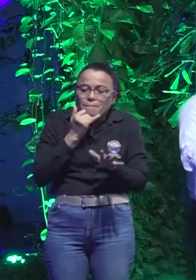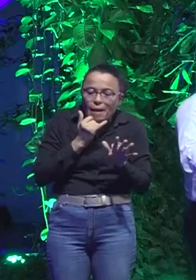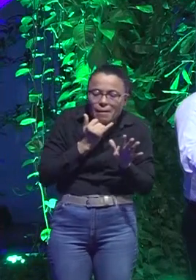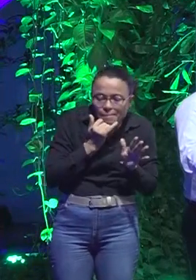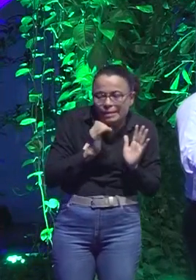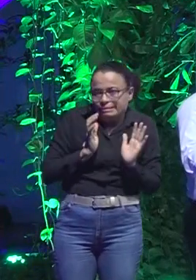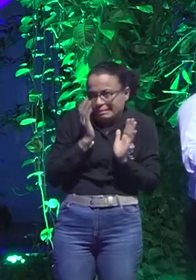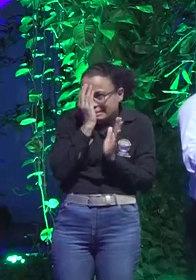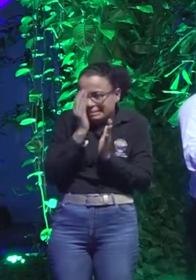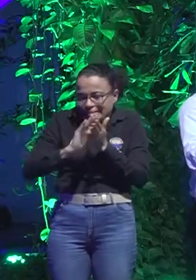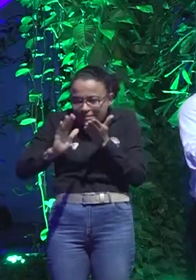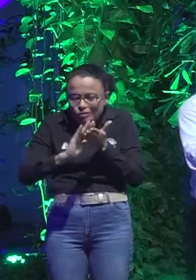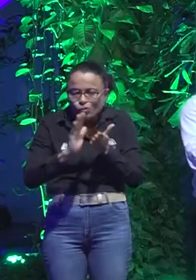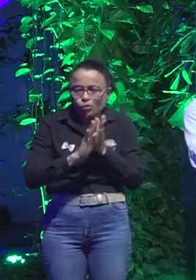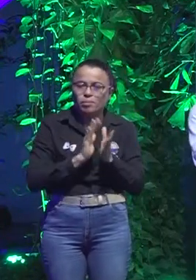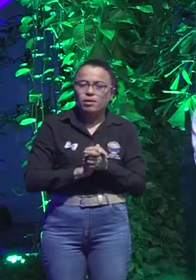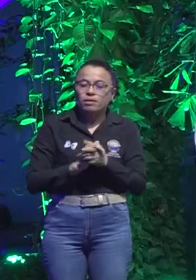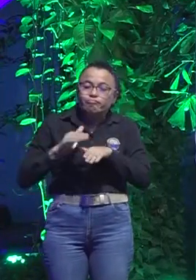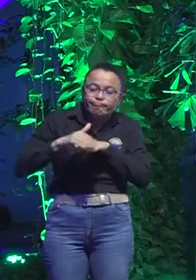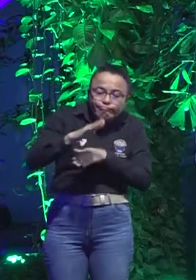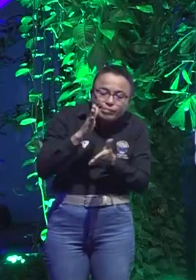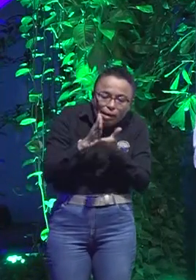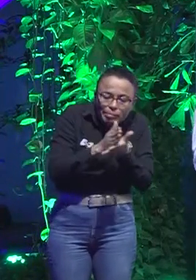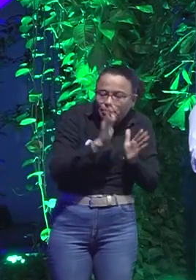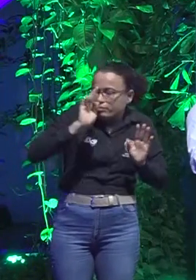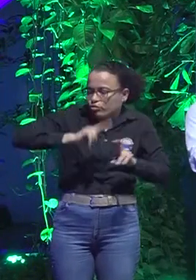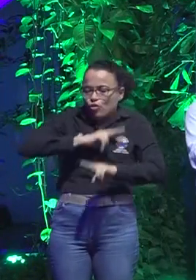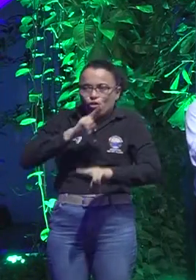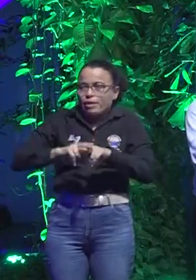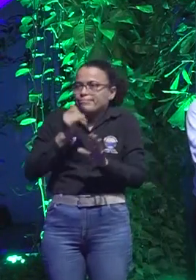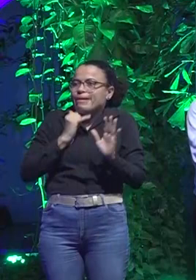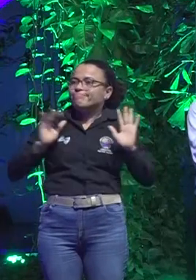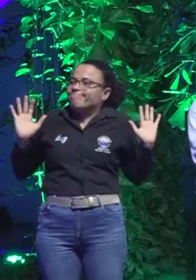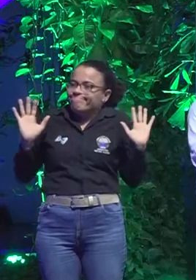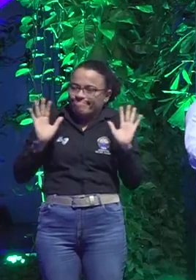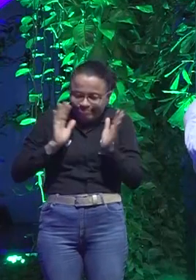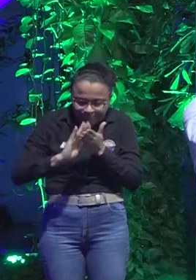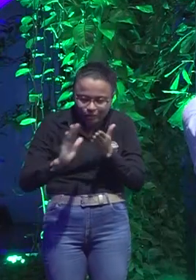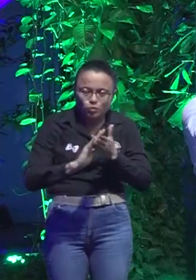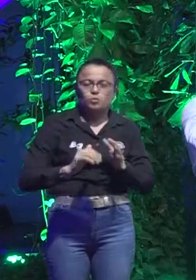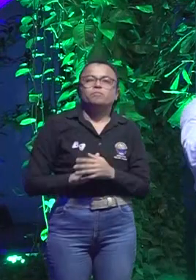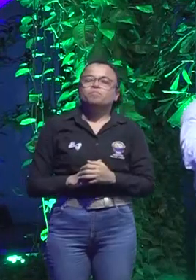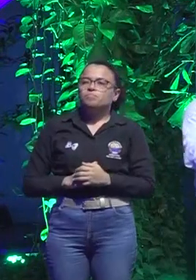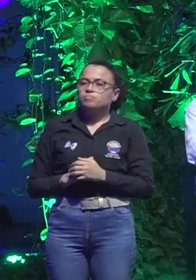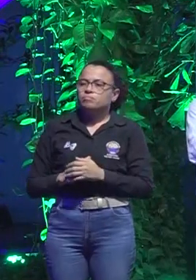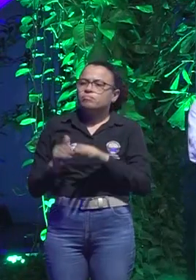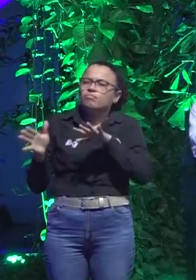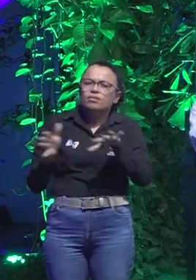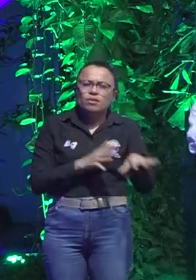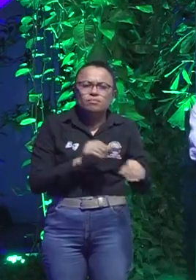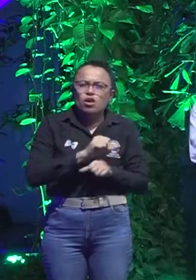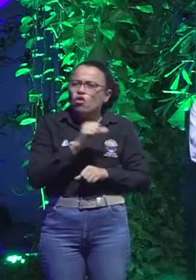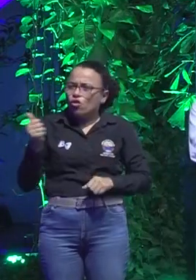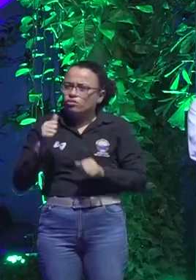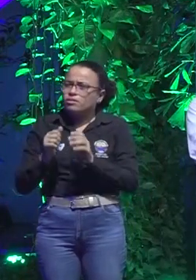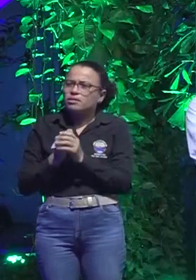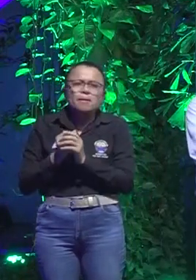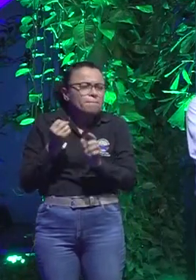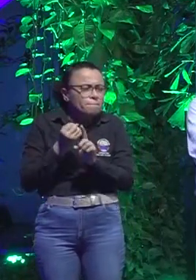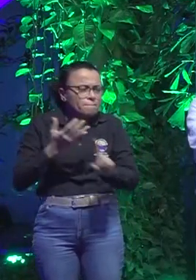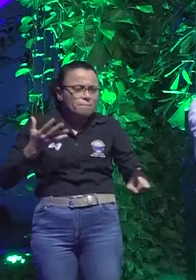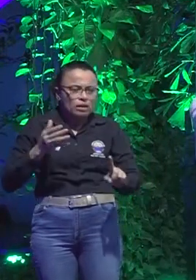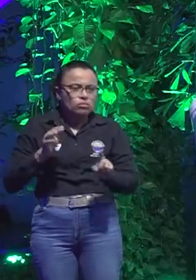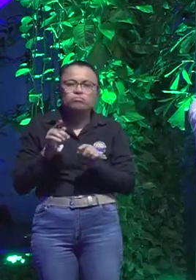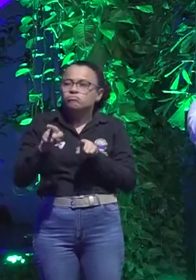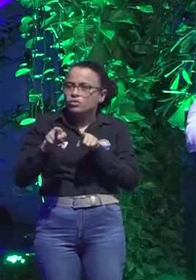mismos. E innovación e impacto. Pues bueno, ¿cómo entramos ahí? Hicimos una reunión maravillosa aquí con sectores externos,